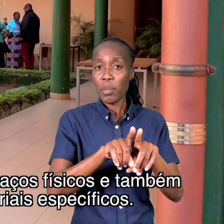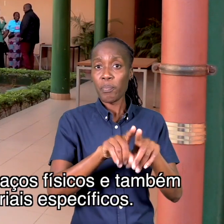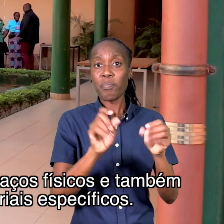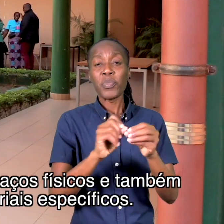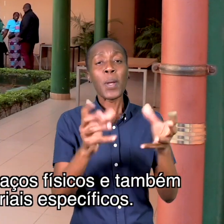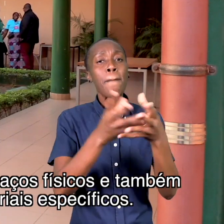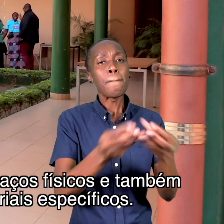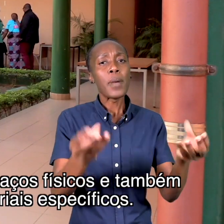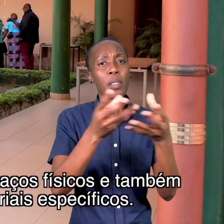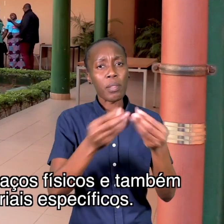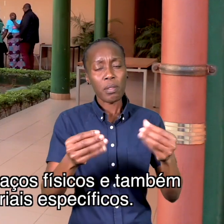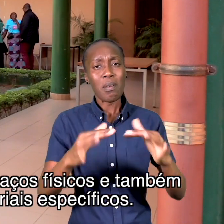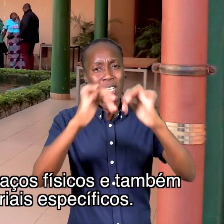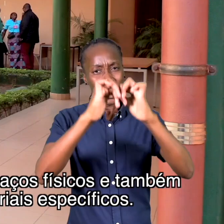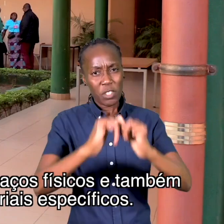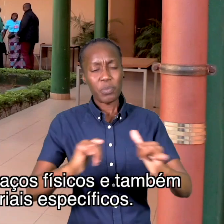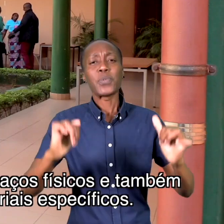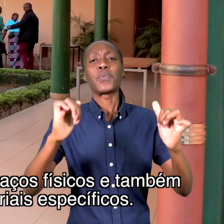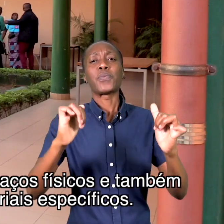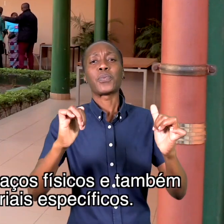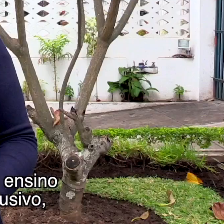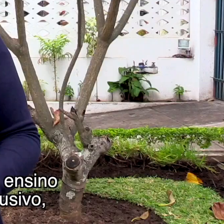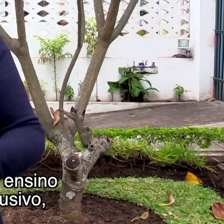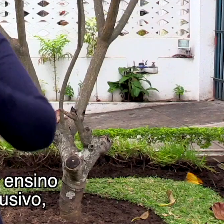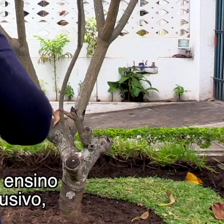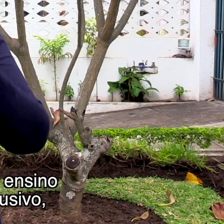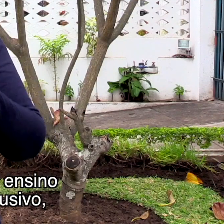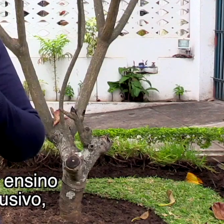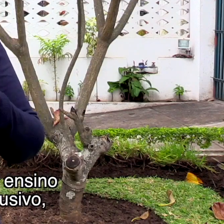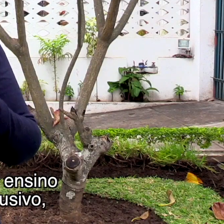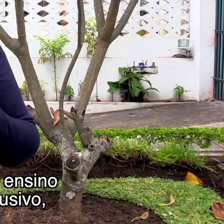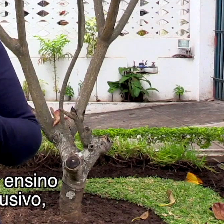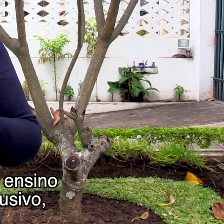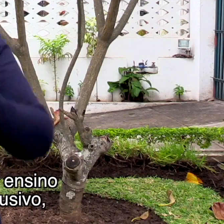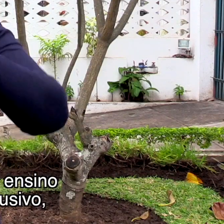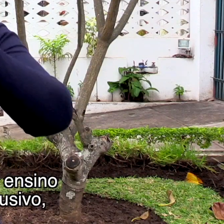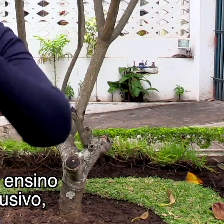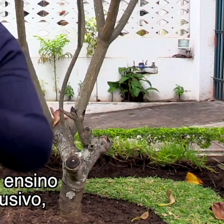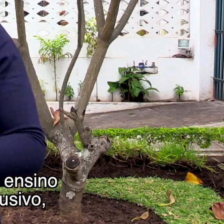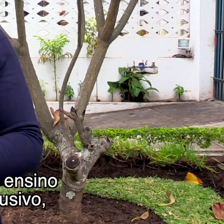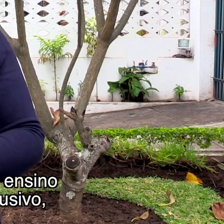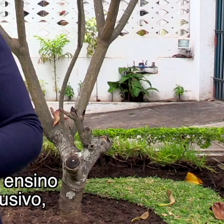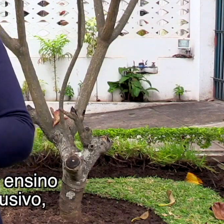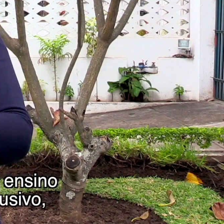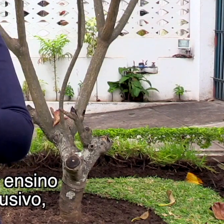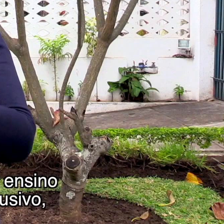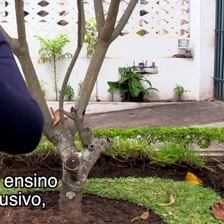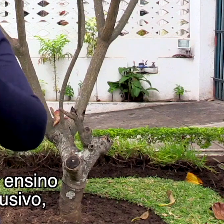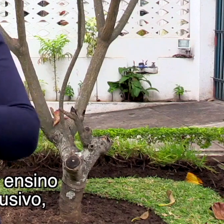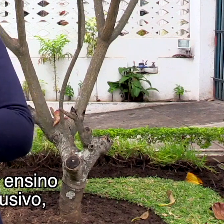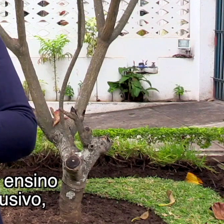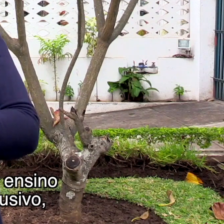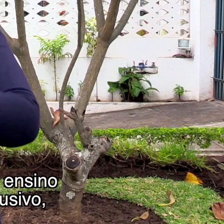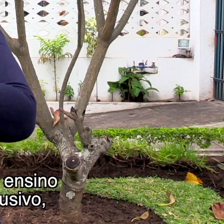na componente aquisição dos materiais específicos. Para Chilaúle, só teremos um ensino superior